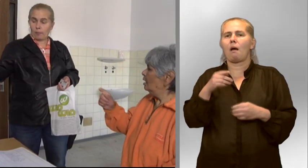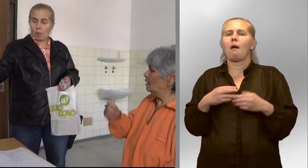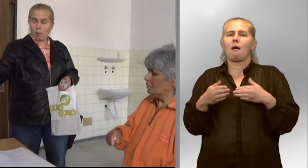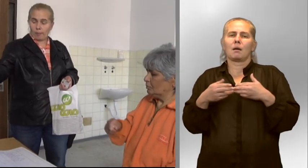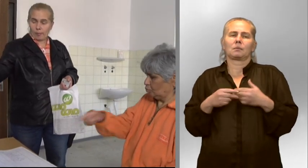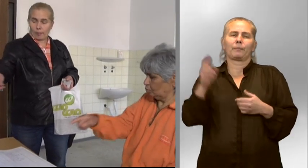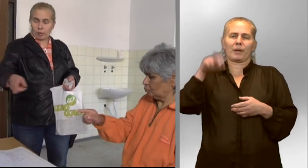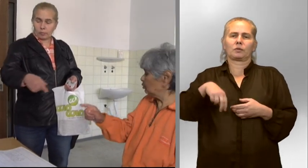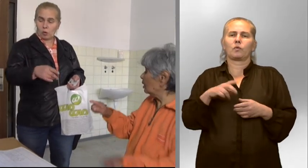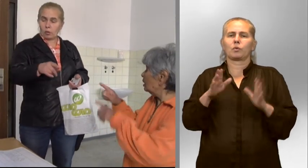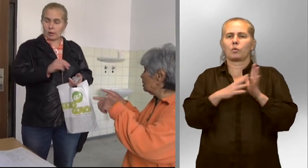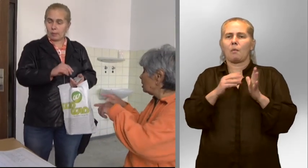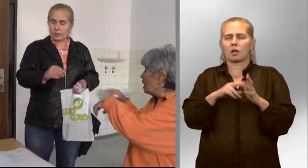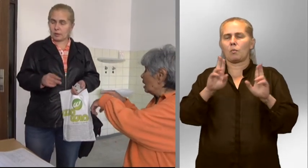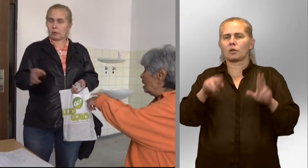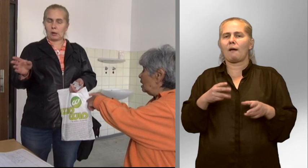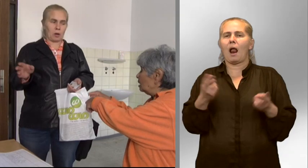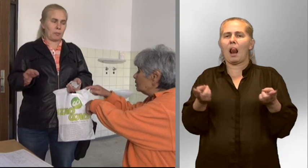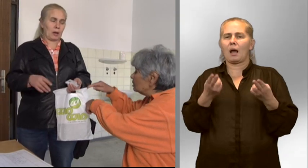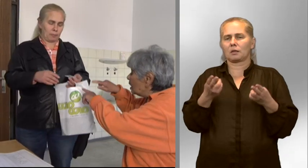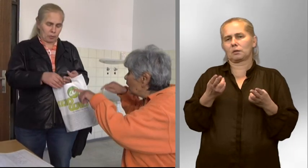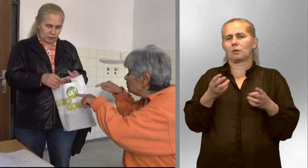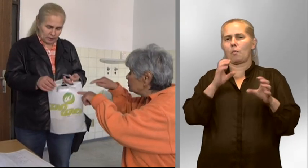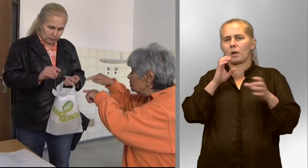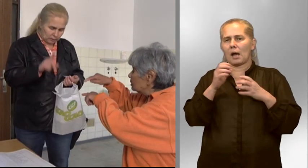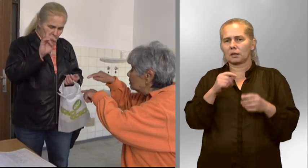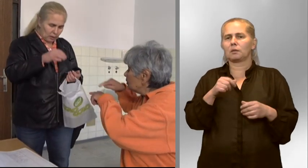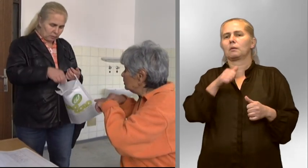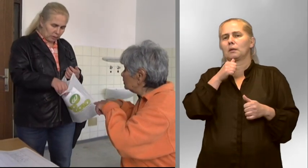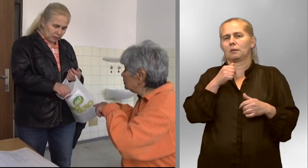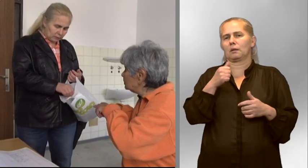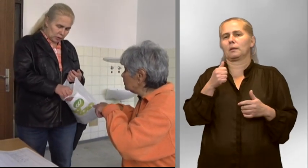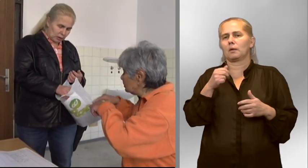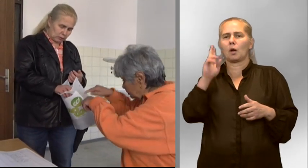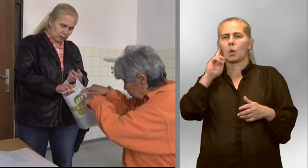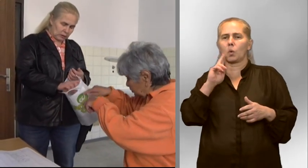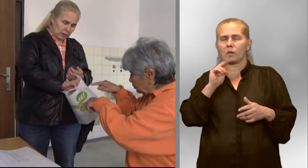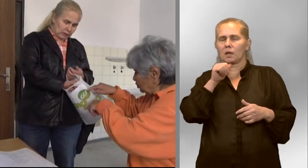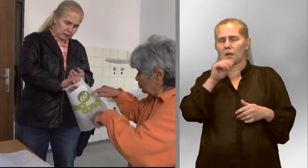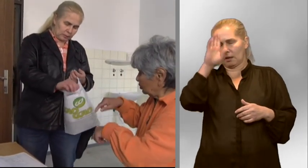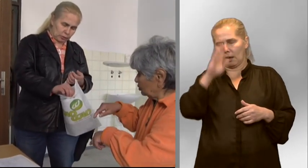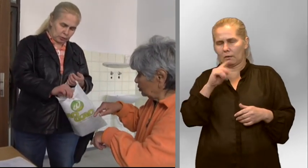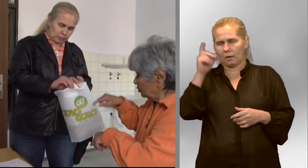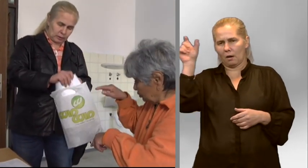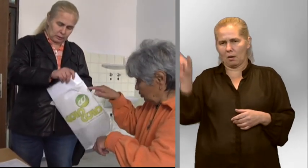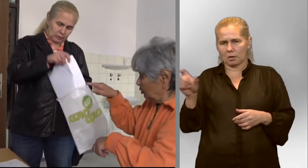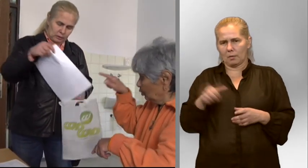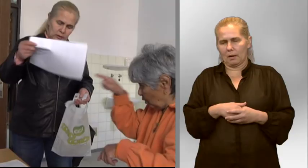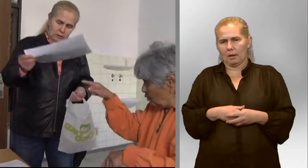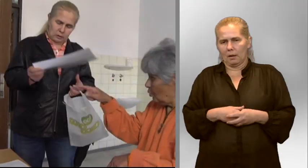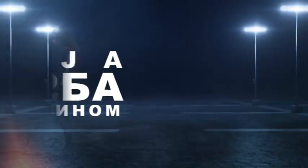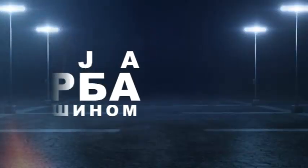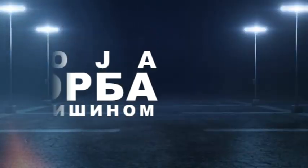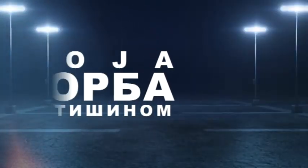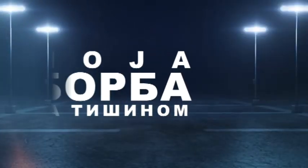prisustvo tumača omogućava lakše dijagnostikovanje zdravstvenih problema gluvih i nagluvih osoba.